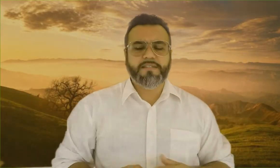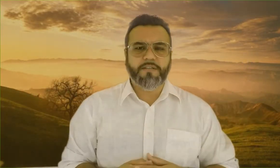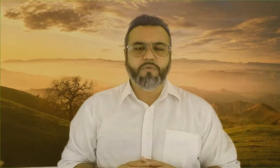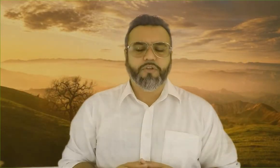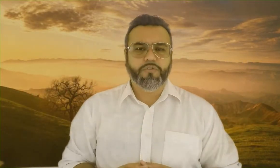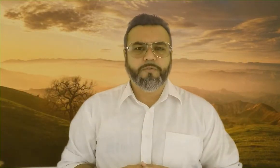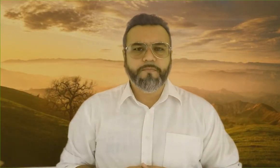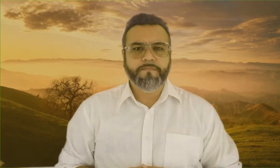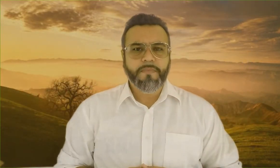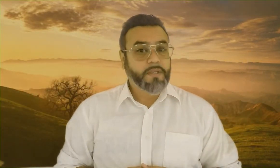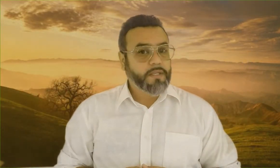do outro.